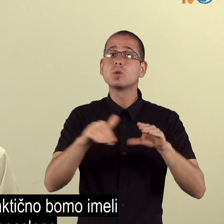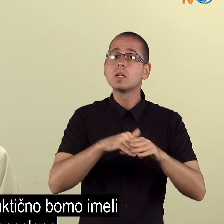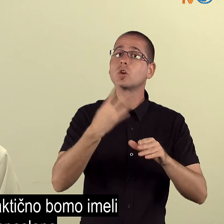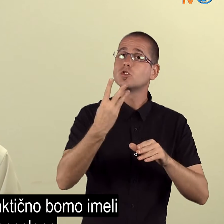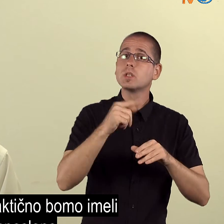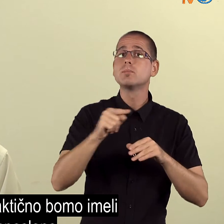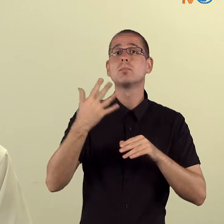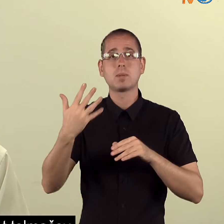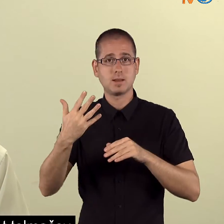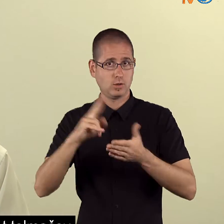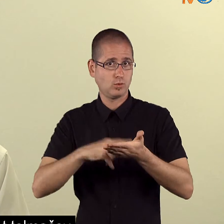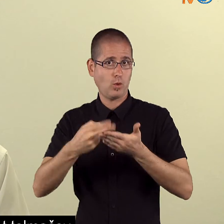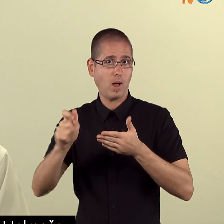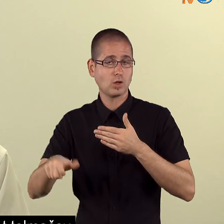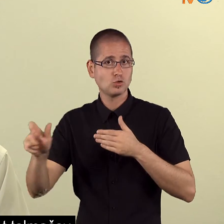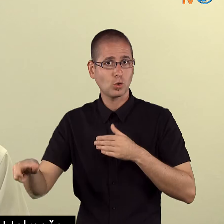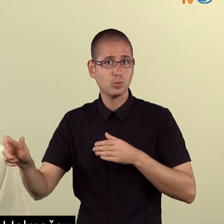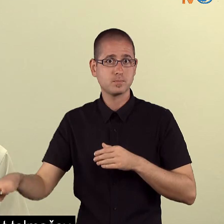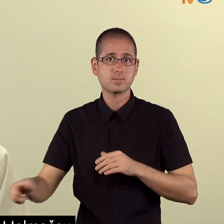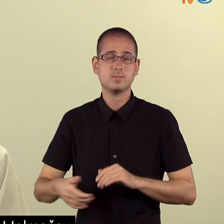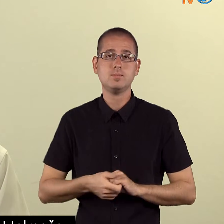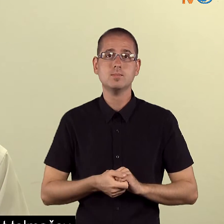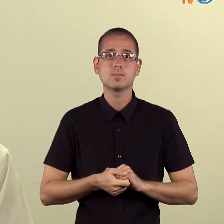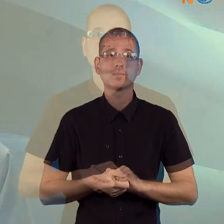5 tolmačev.